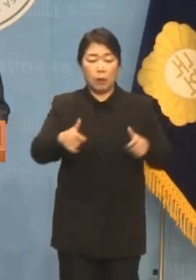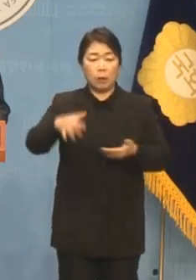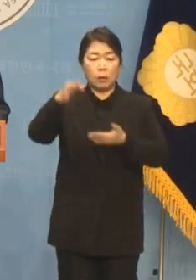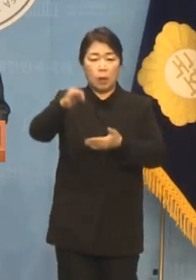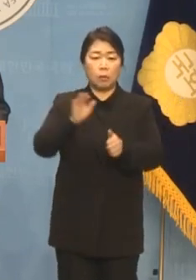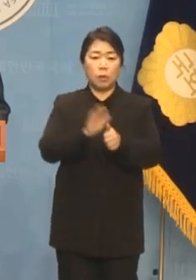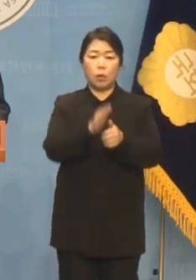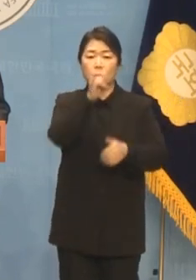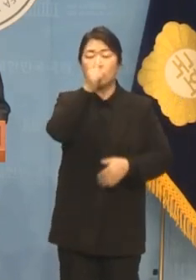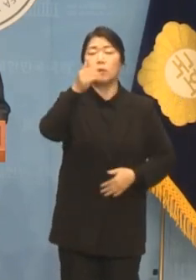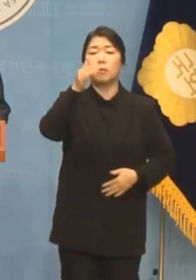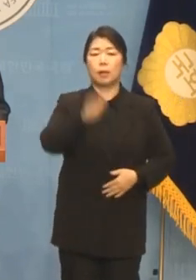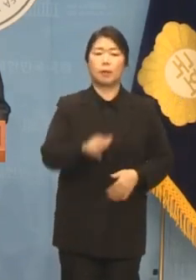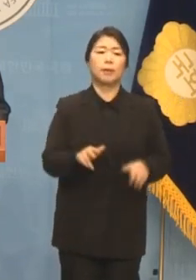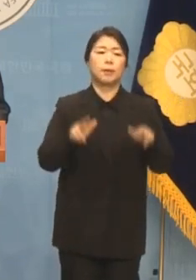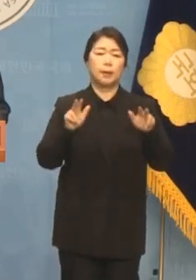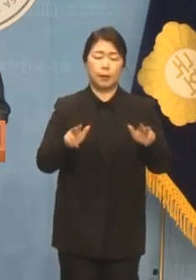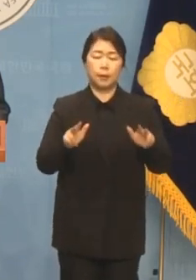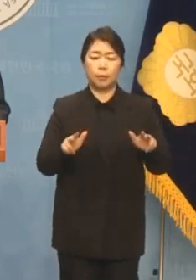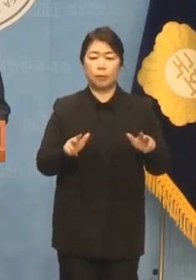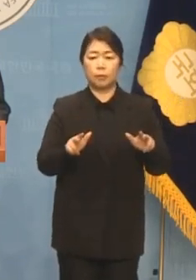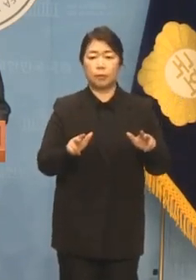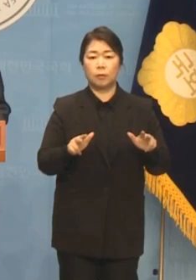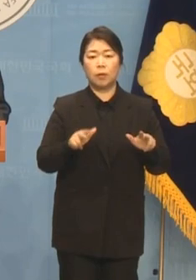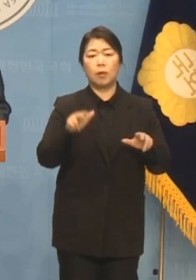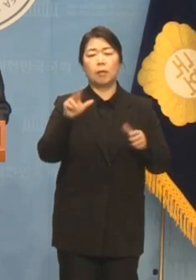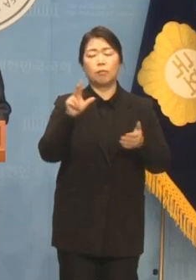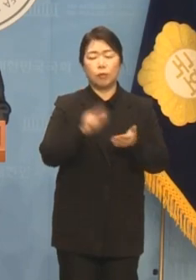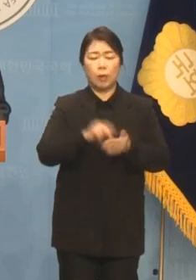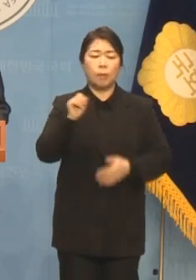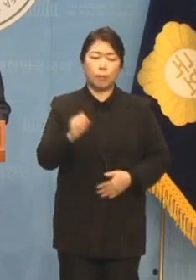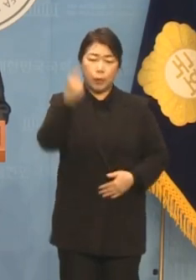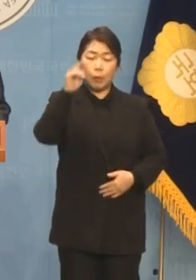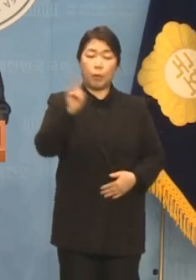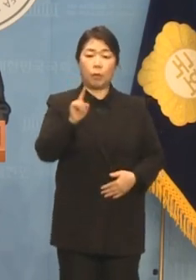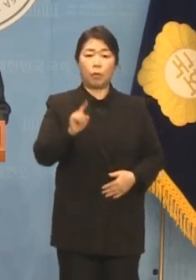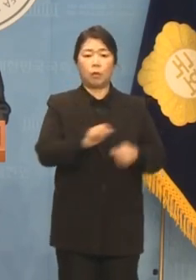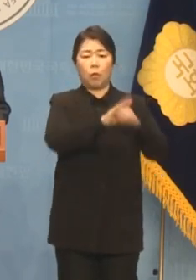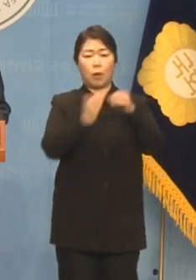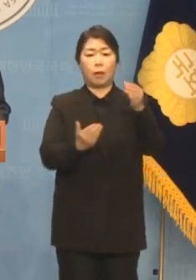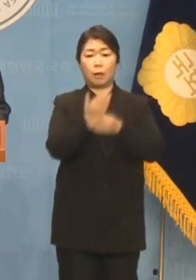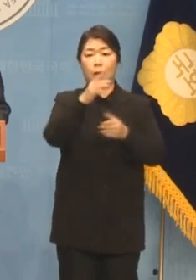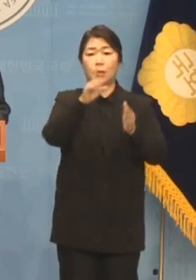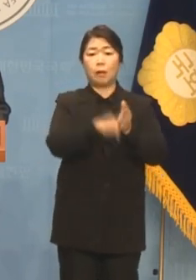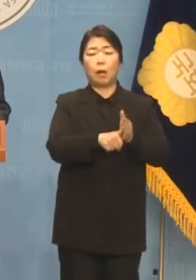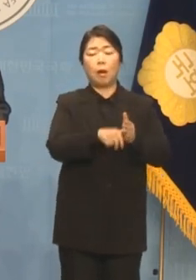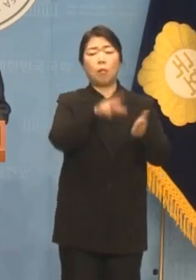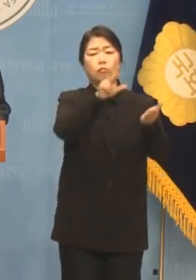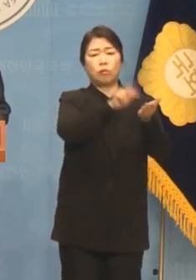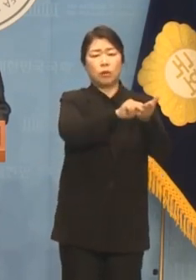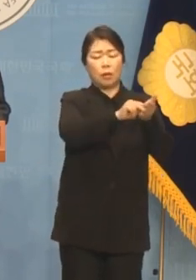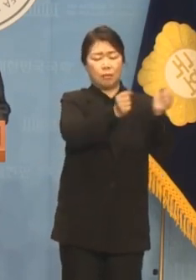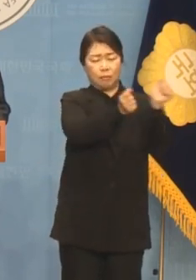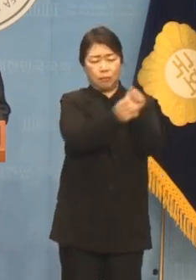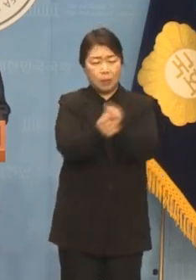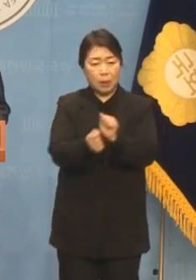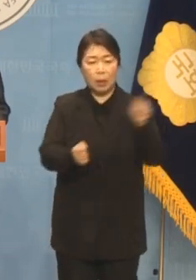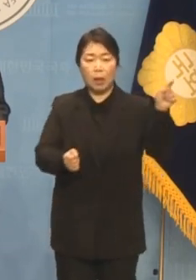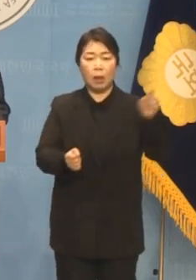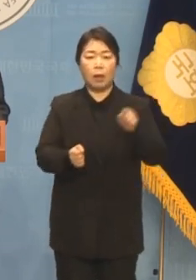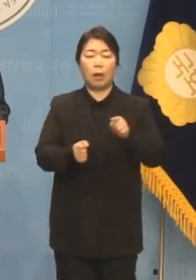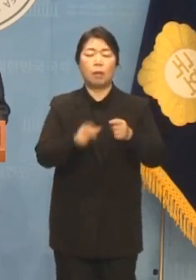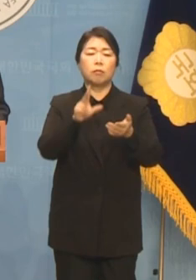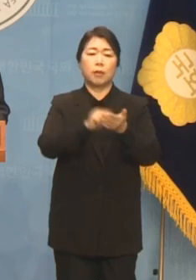나서고 있지만 현재 문제의 시발점은 코로나 사태 때 비롯된 문제를 결하는